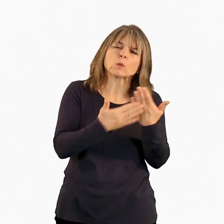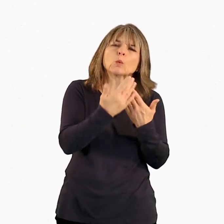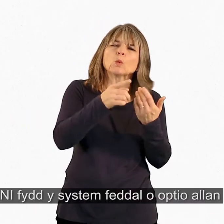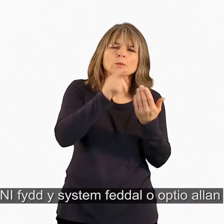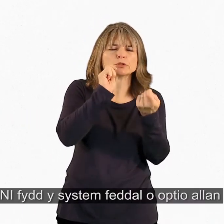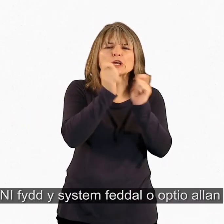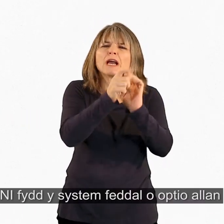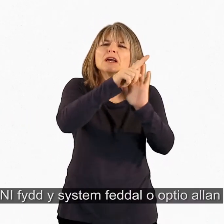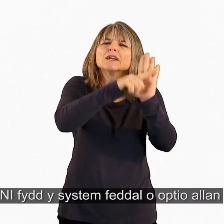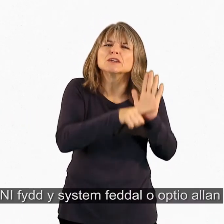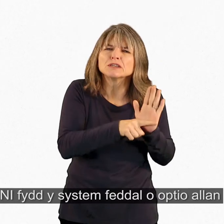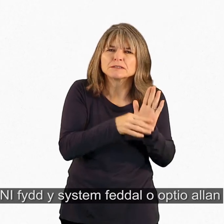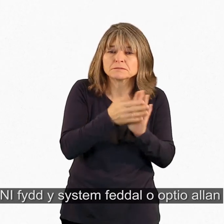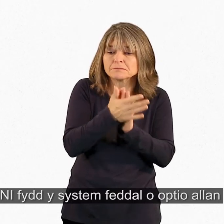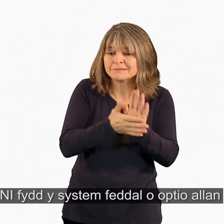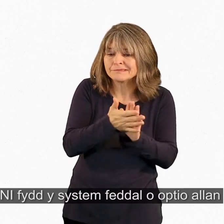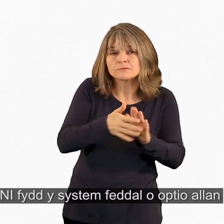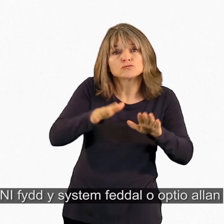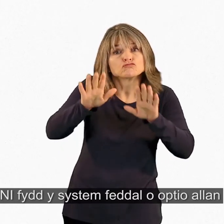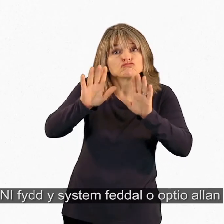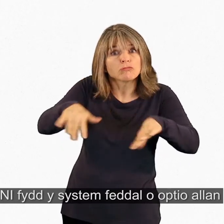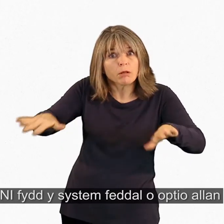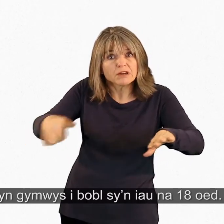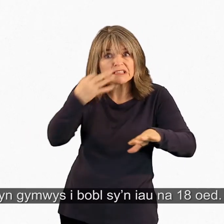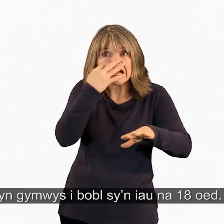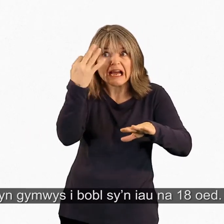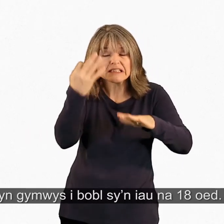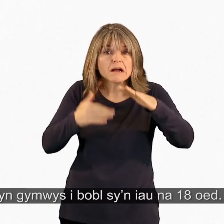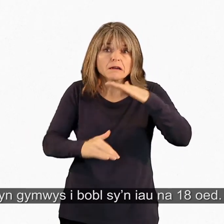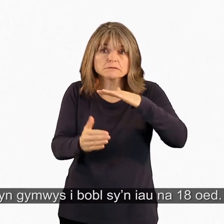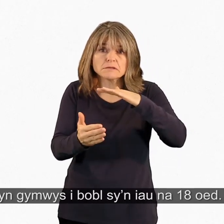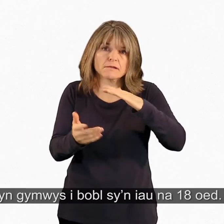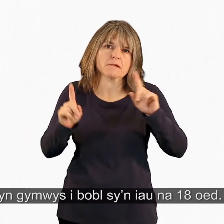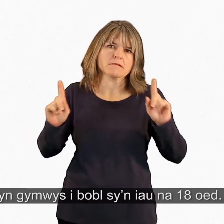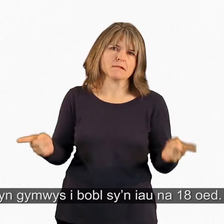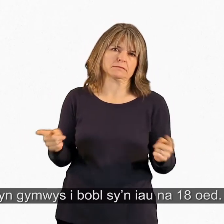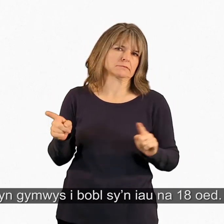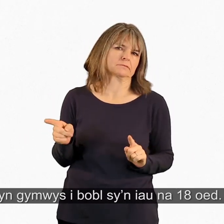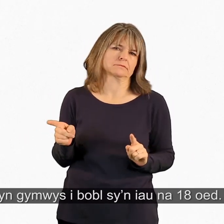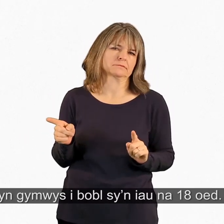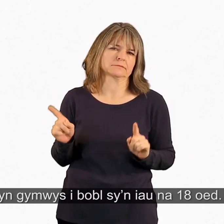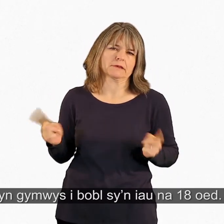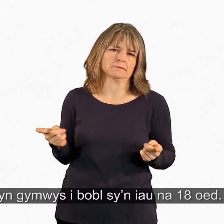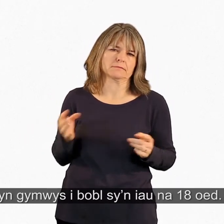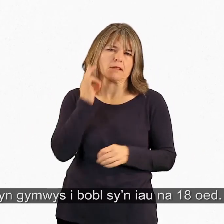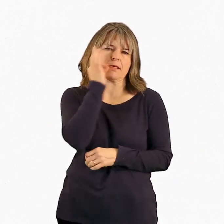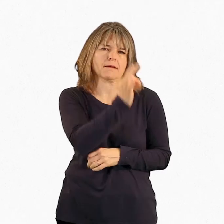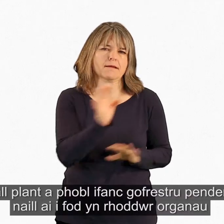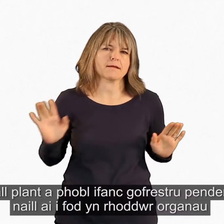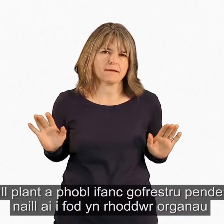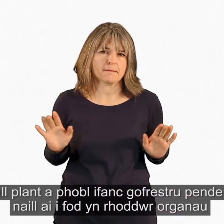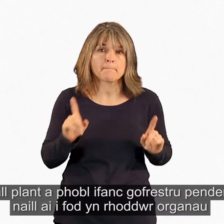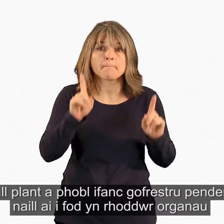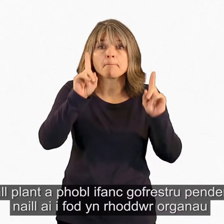Ni fydd y system feddal o optio allan yn gymwys i bobl sy'n iaen a deinaw oed Ond gall plant a